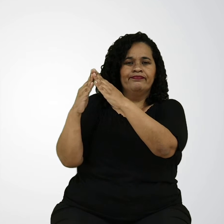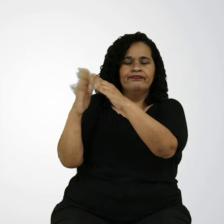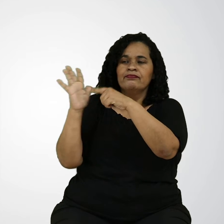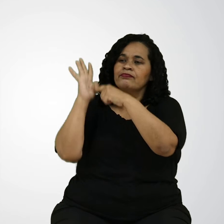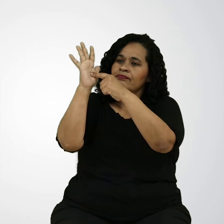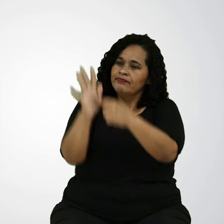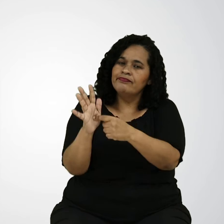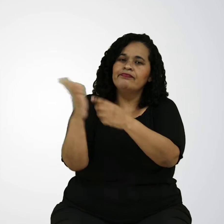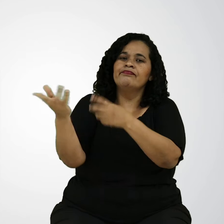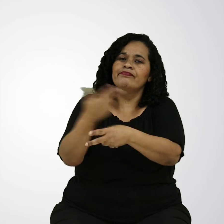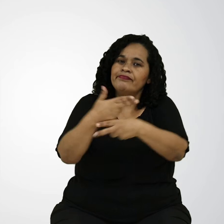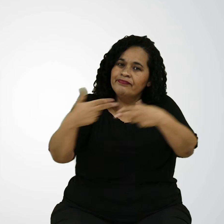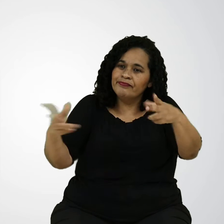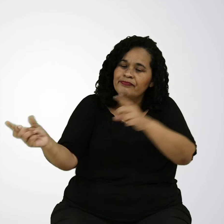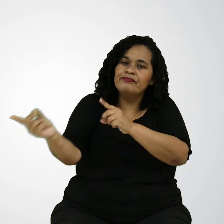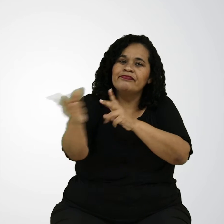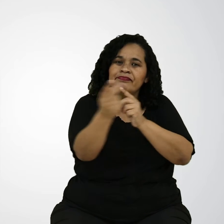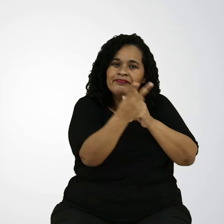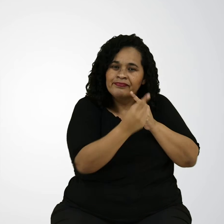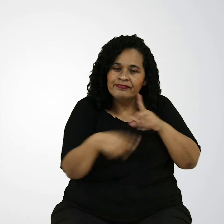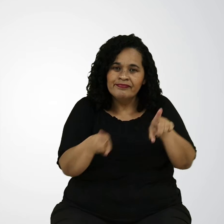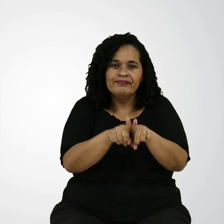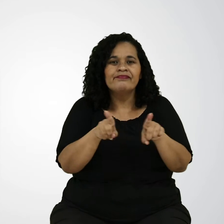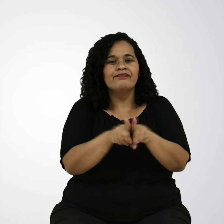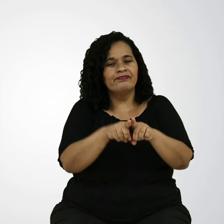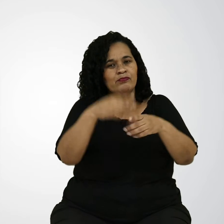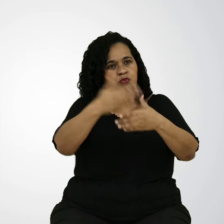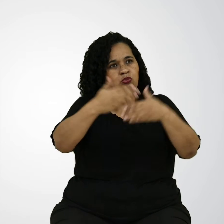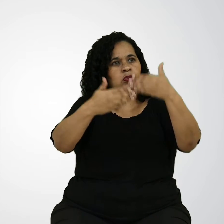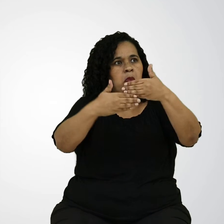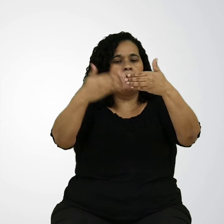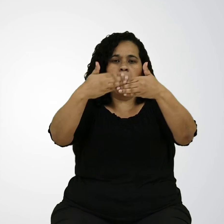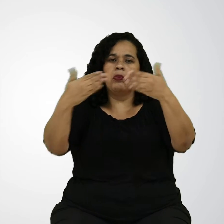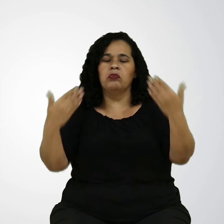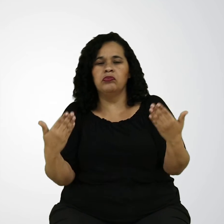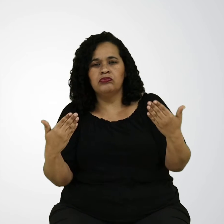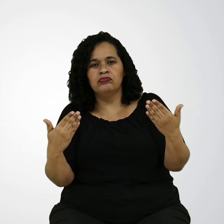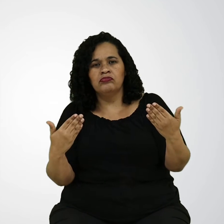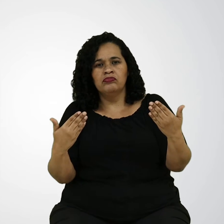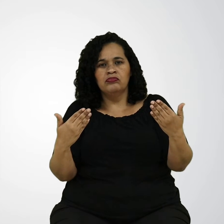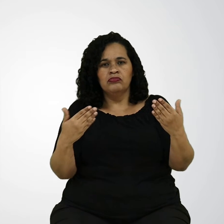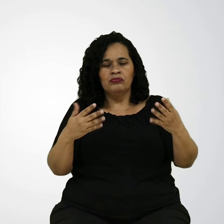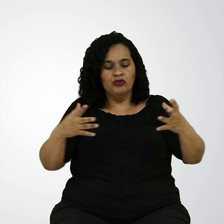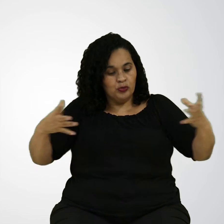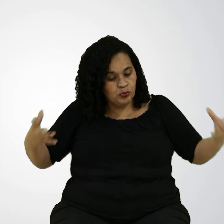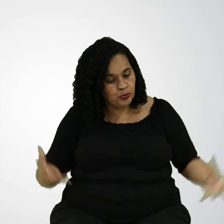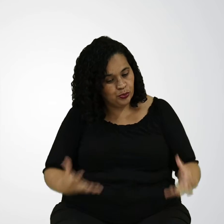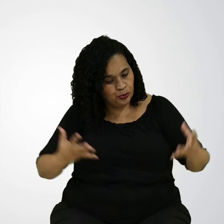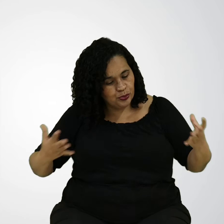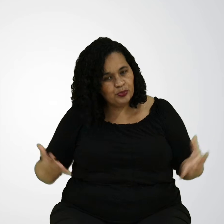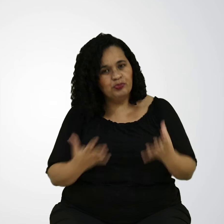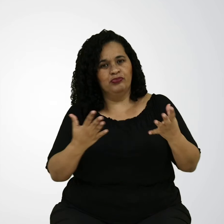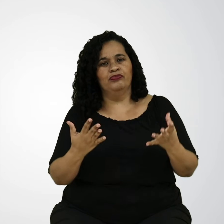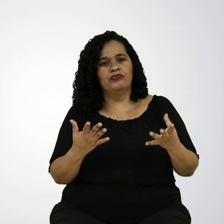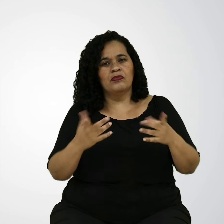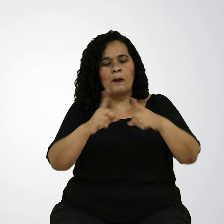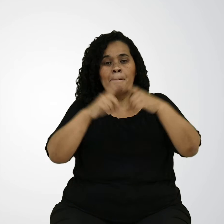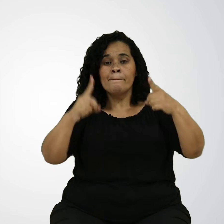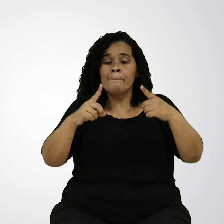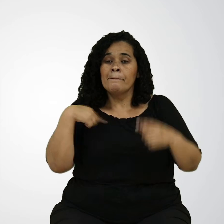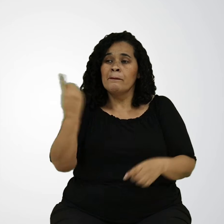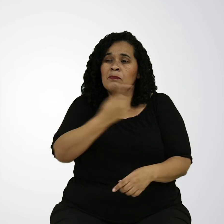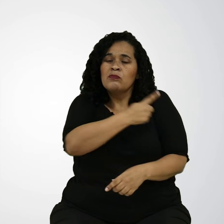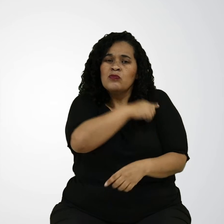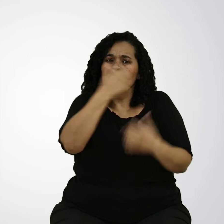essa conexão aqui. Né? Então, até material de construção te impulsiona de alguma forma a isso. Né? E aí, a gente,